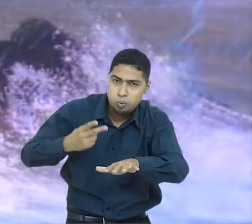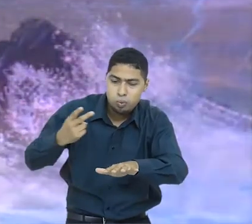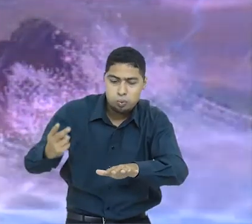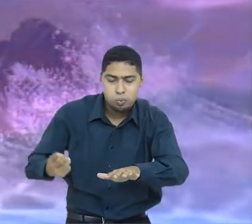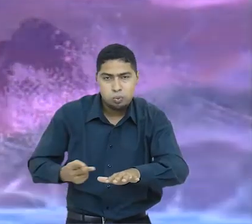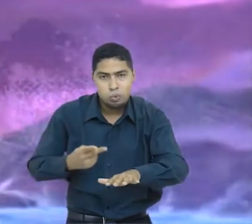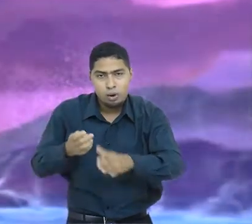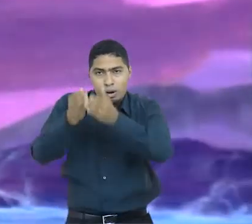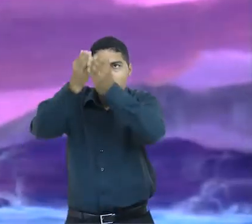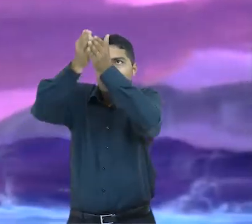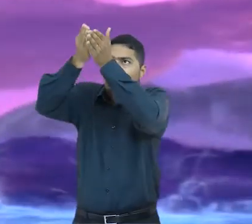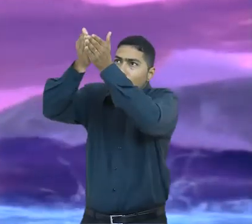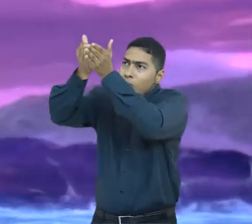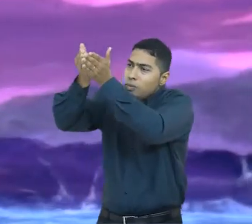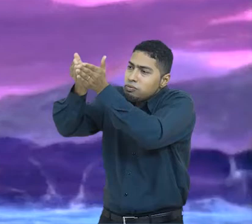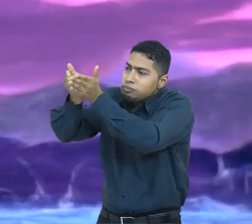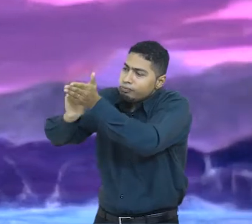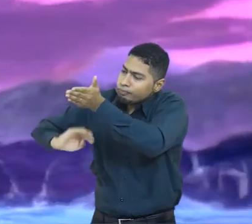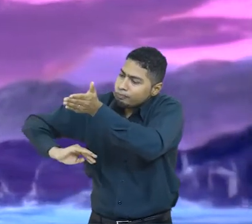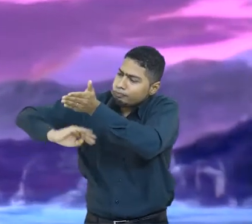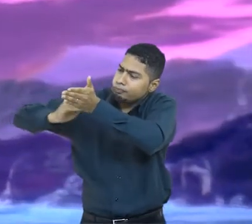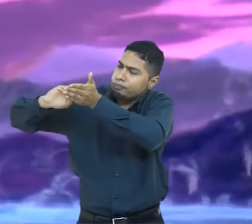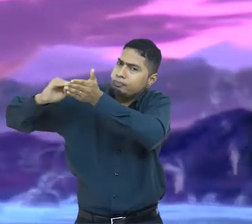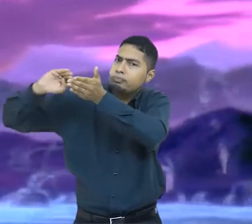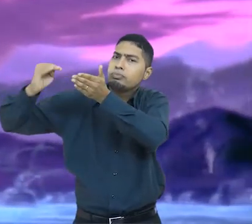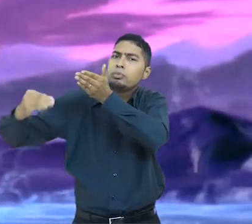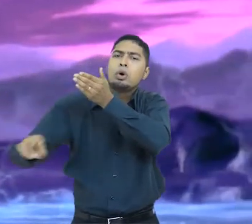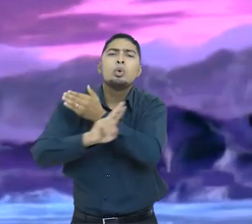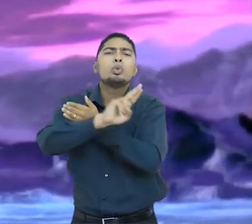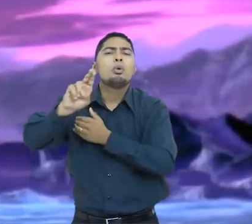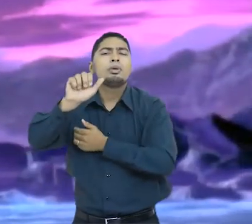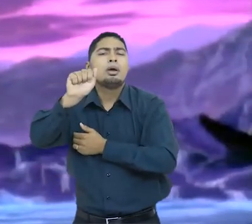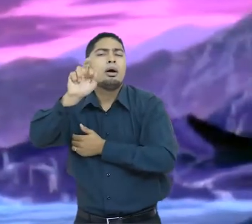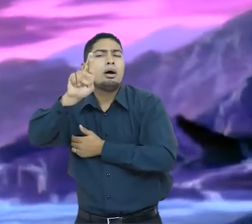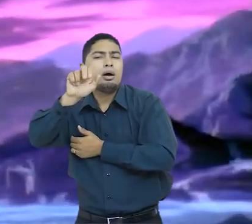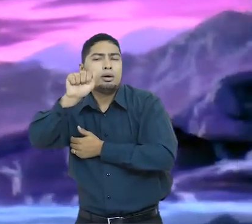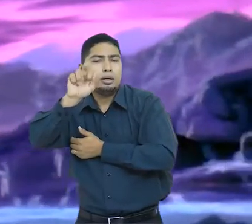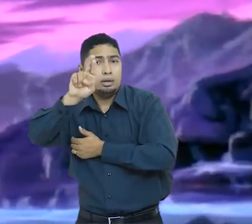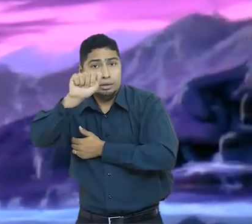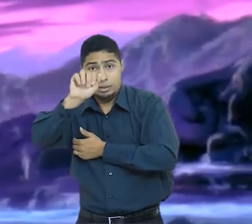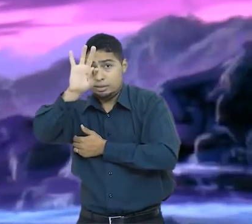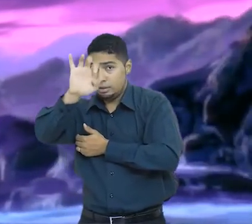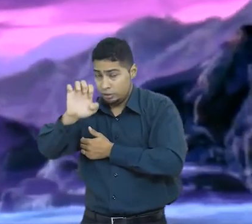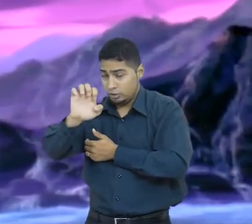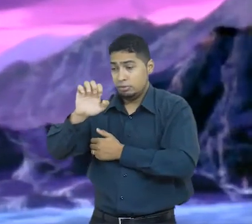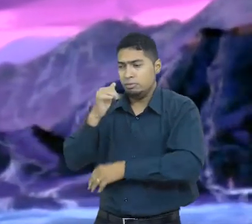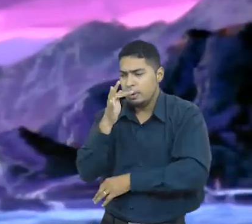Quando a arca pousou nas montanhas de Ararat e as plantas começavam a crescer novamente, Deus falou com